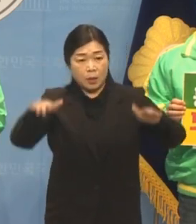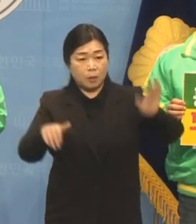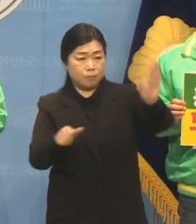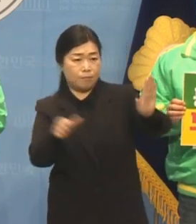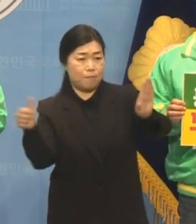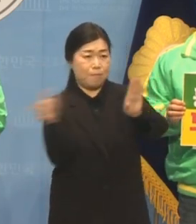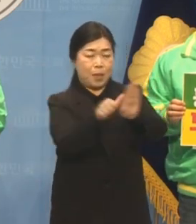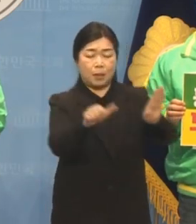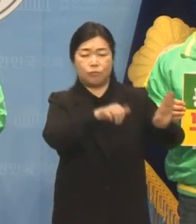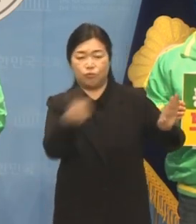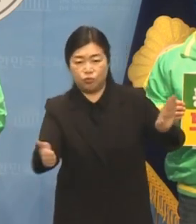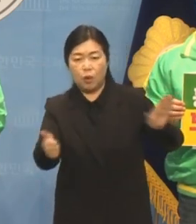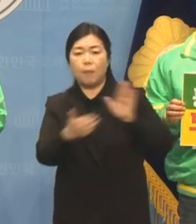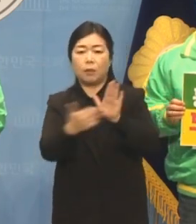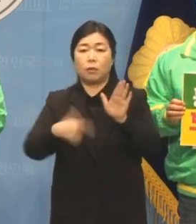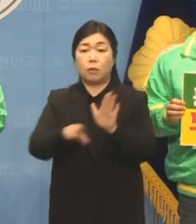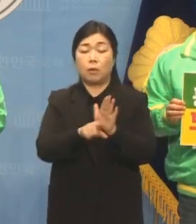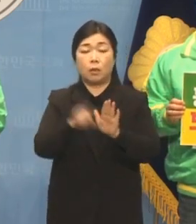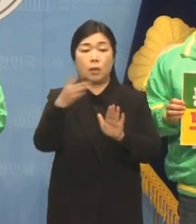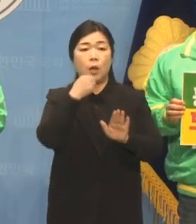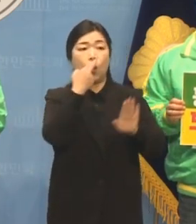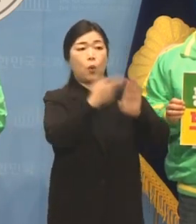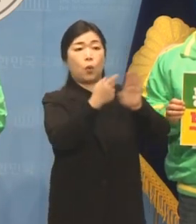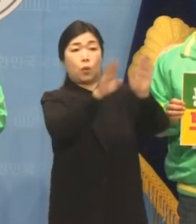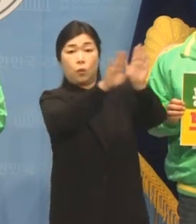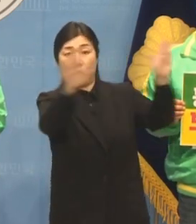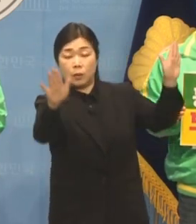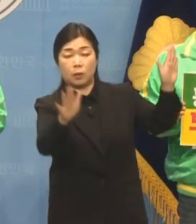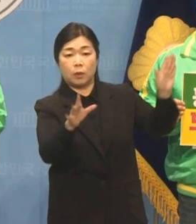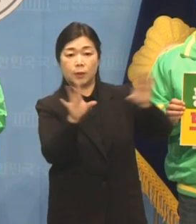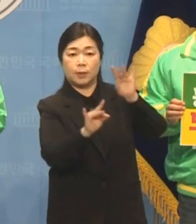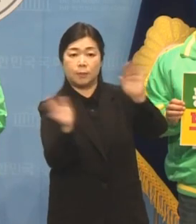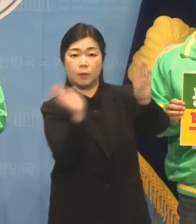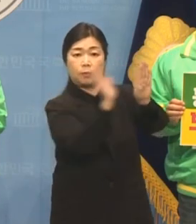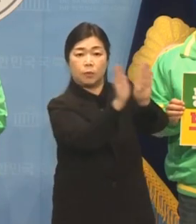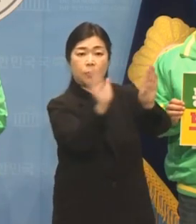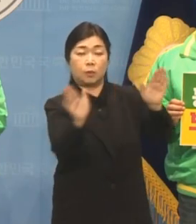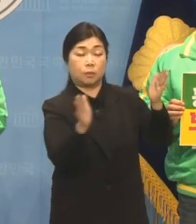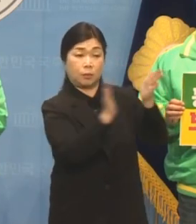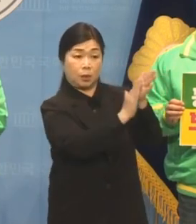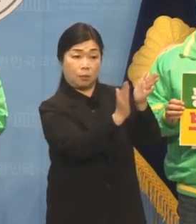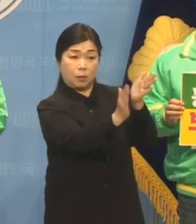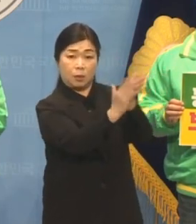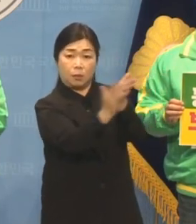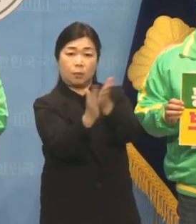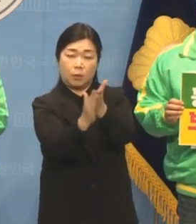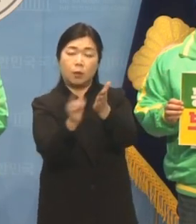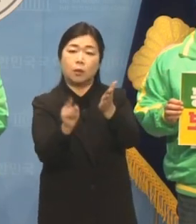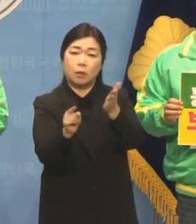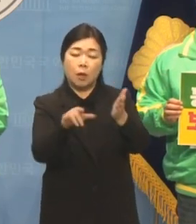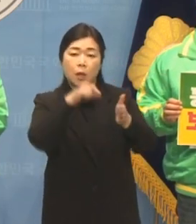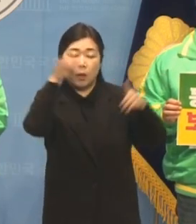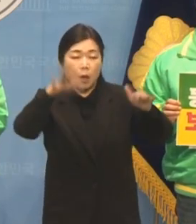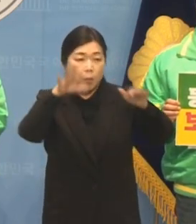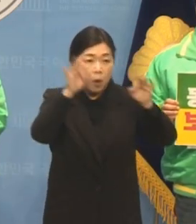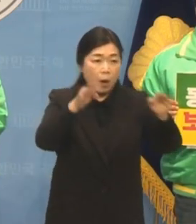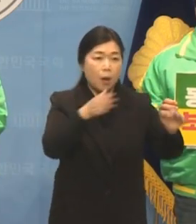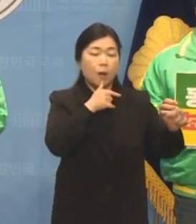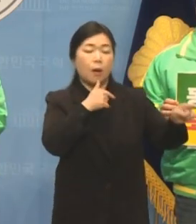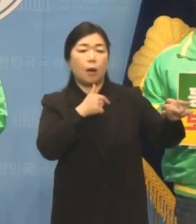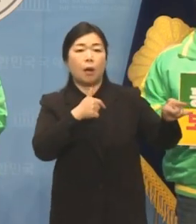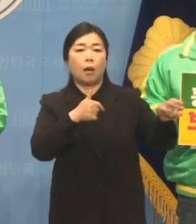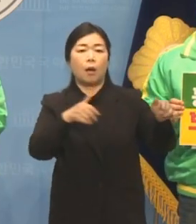투명 방음벽과 건물 유리창에 대한 스티커 부착을 민간 건축물에도 의무화하겠습니다.